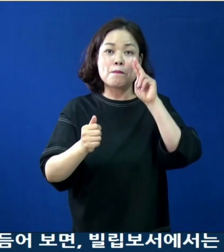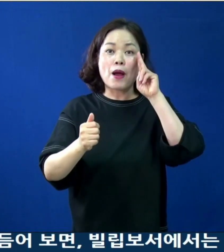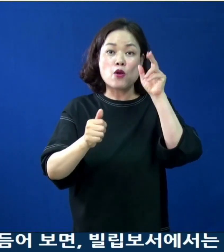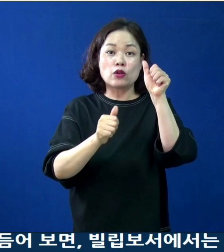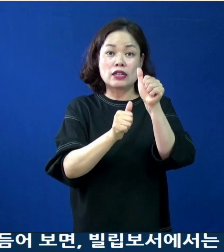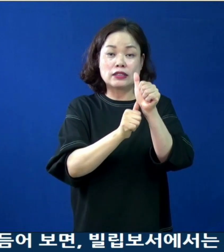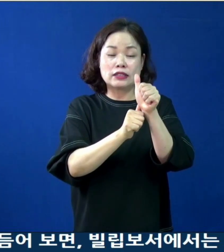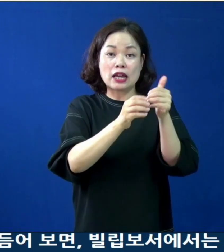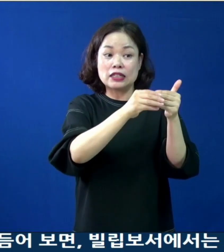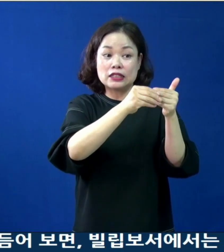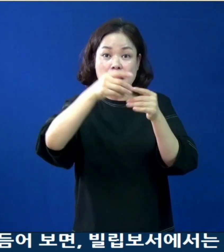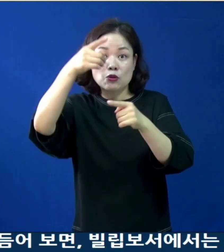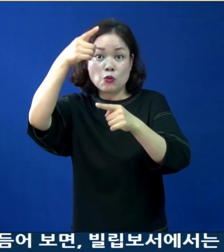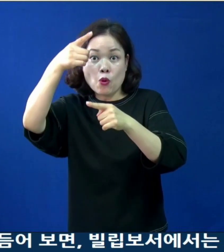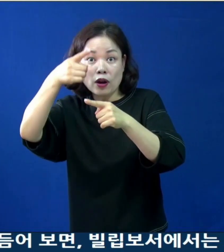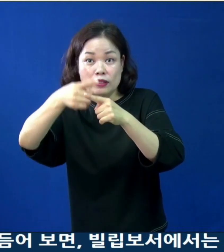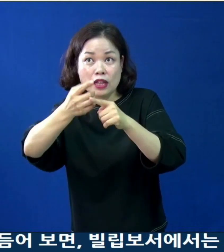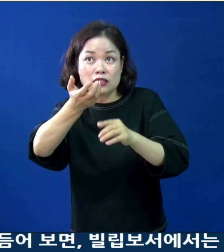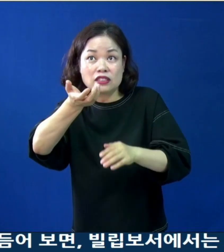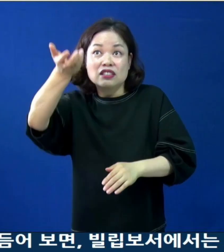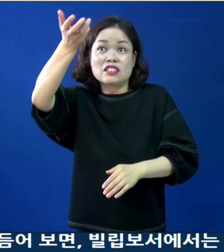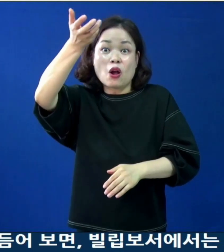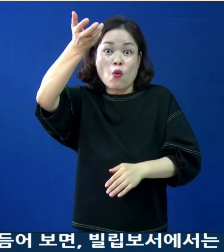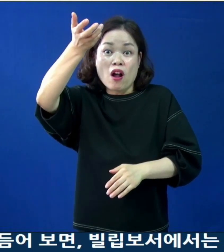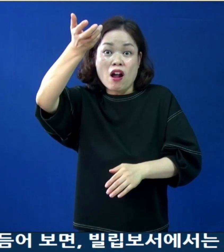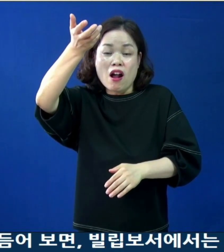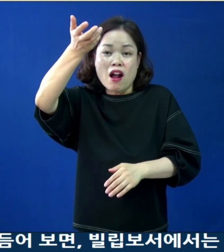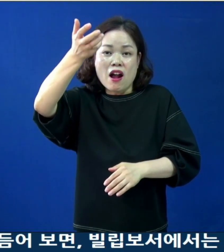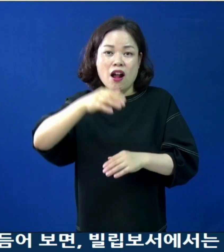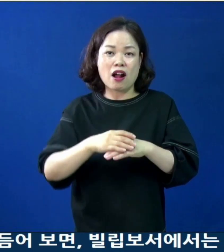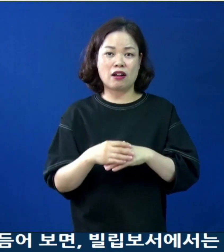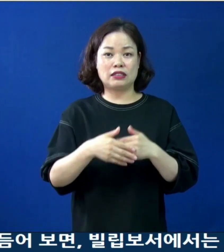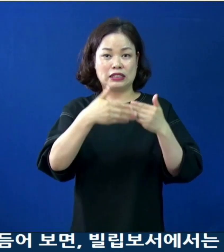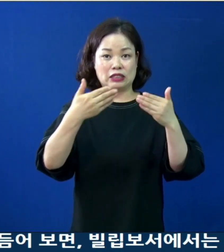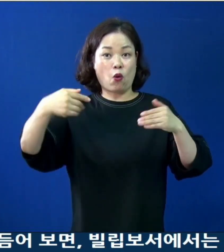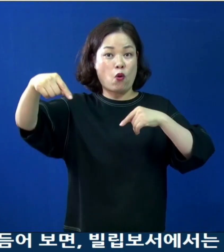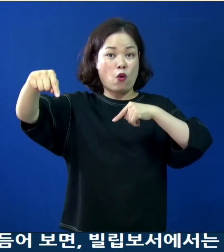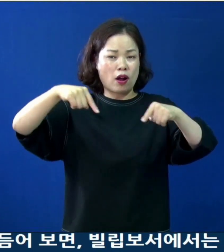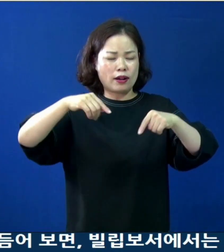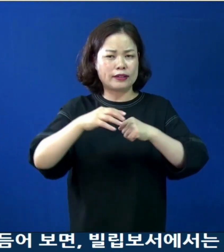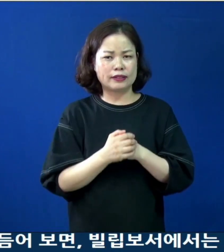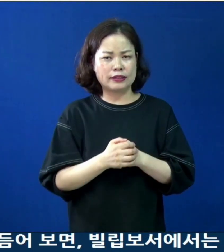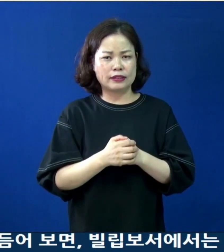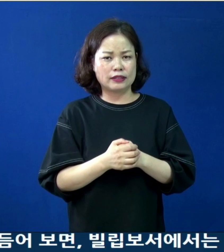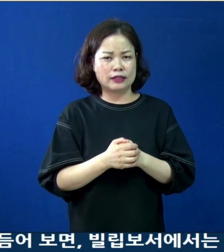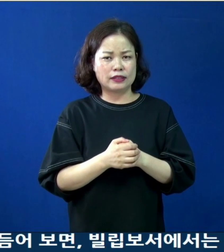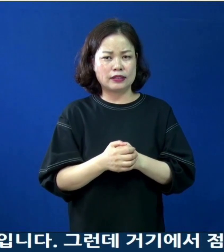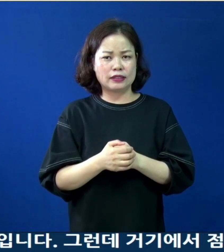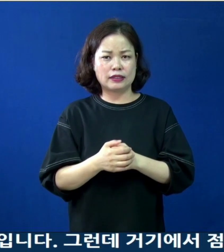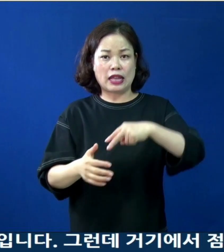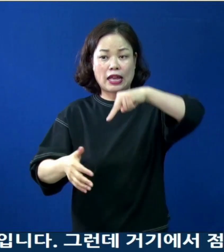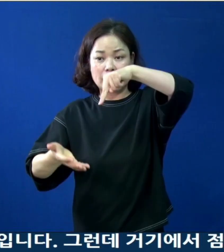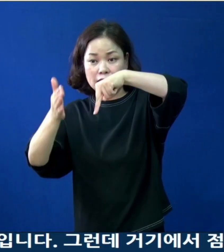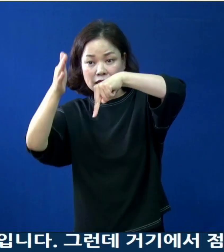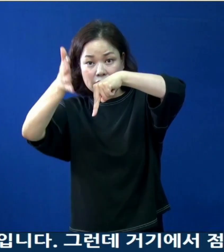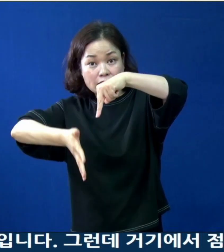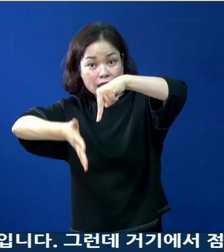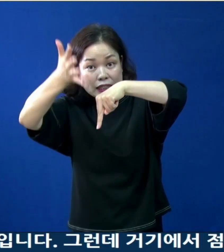데리고 갔다가 결국 상관에게 가는 이런, 그러니까 좀 표현이 달라요. 근데 데살로니가는 누구에게